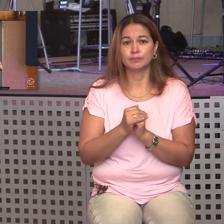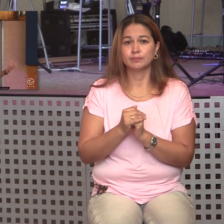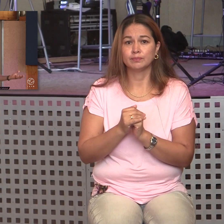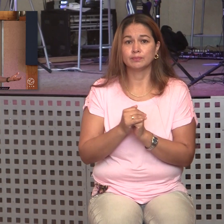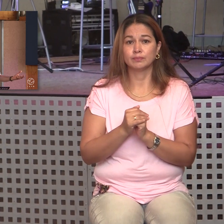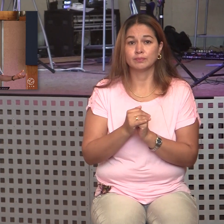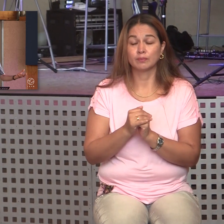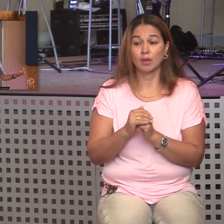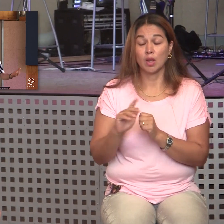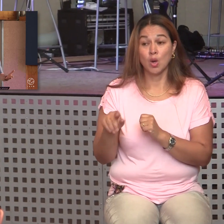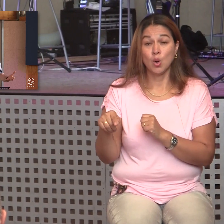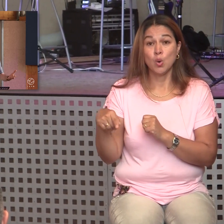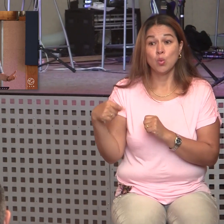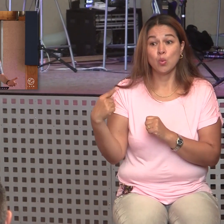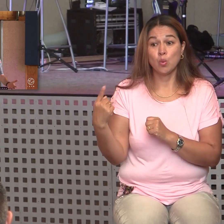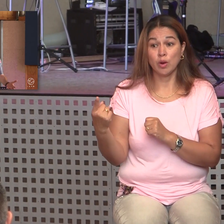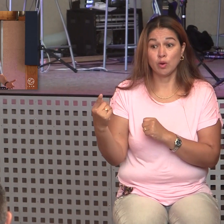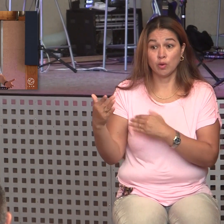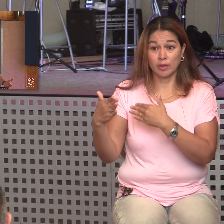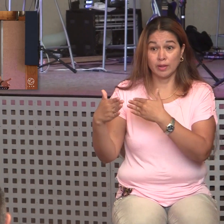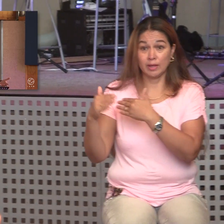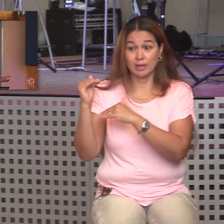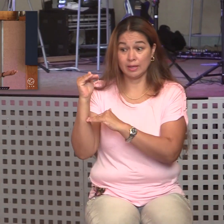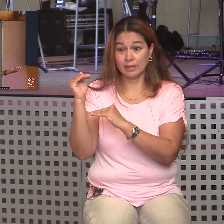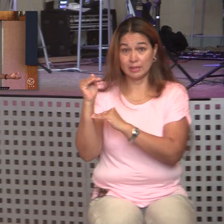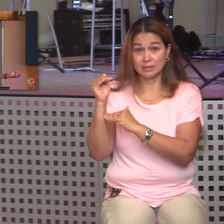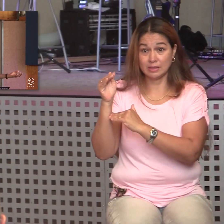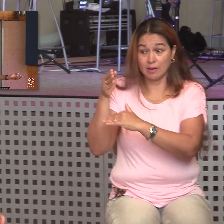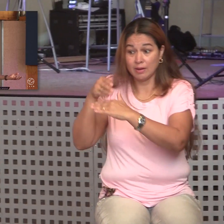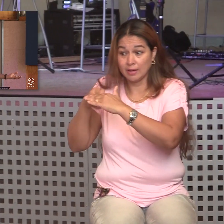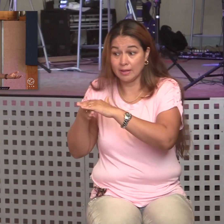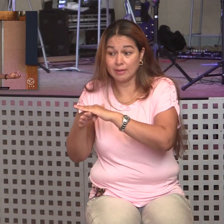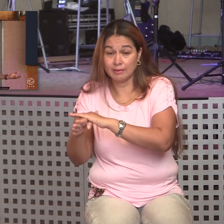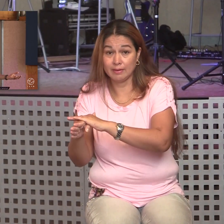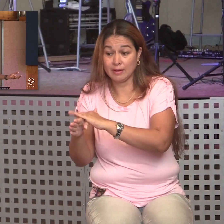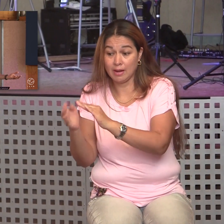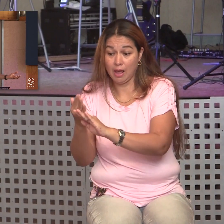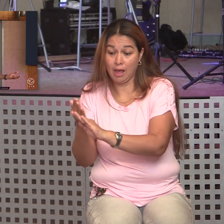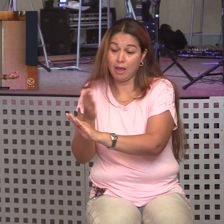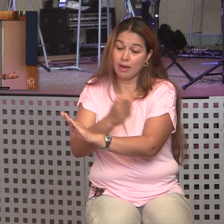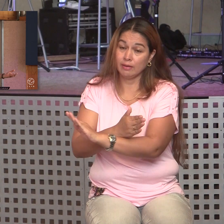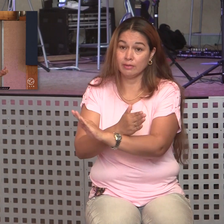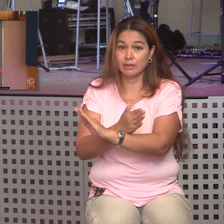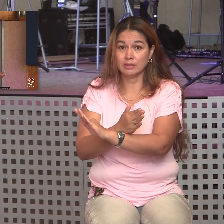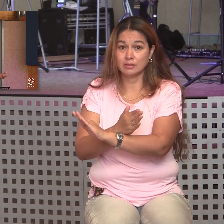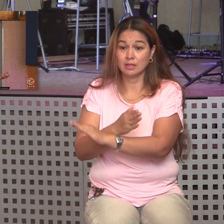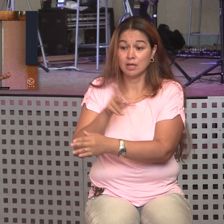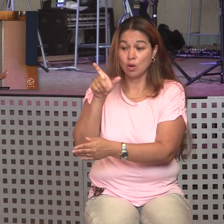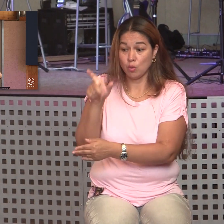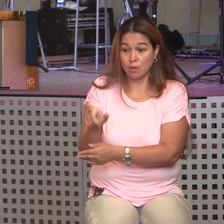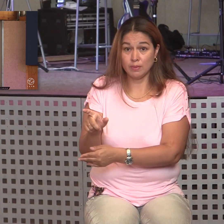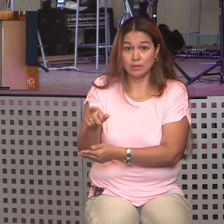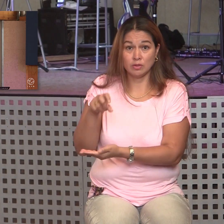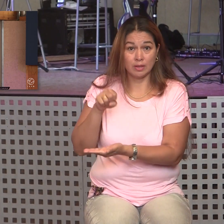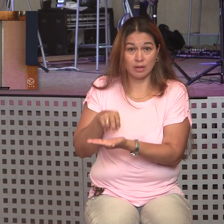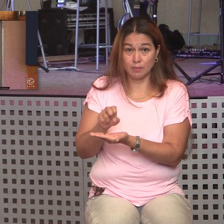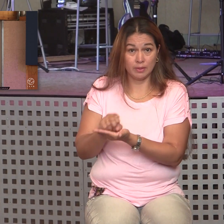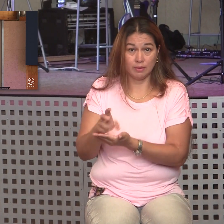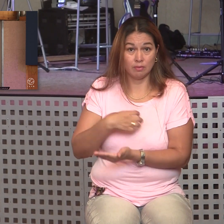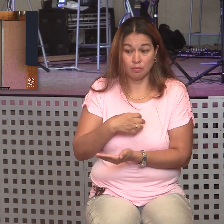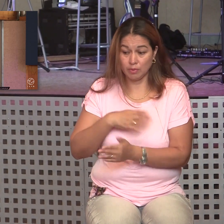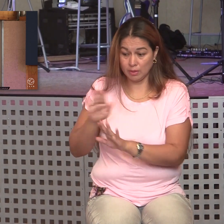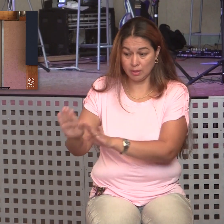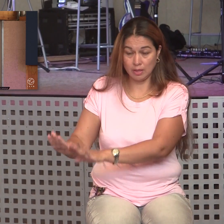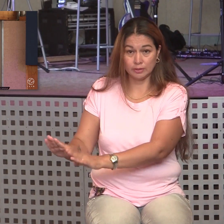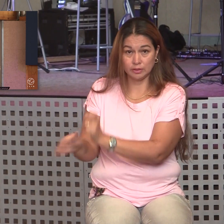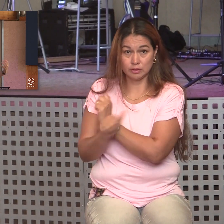Y cuando van a entrar, recordemos, hay un cojo que les pide limosna. Pedro le mira y dice: yo no tengo ni oro ni